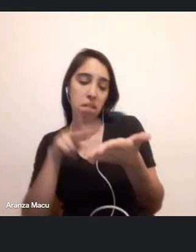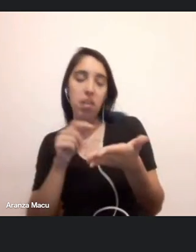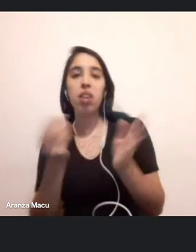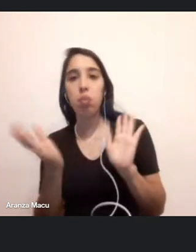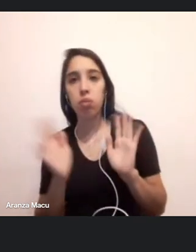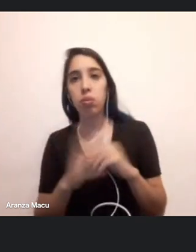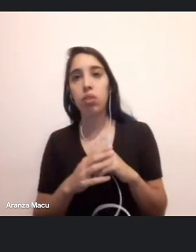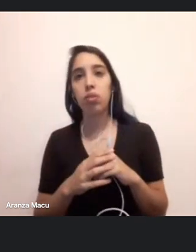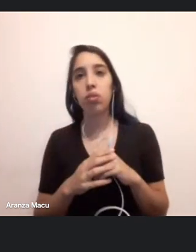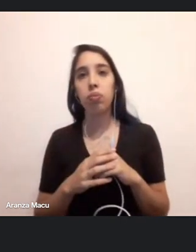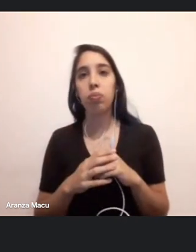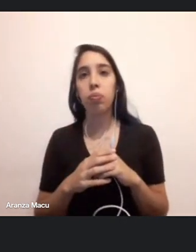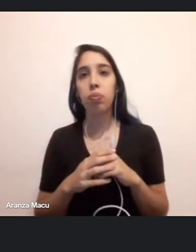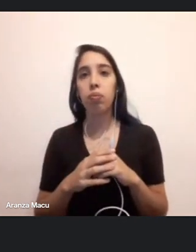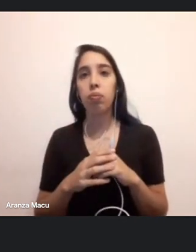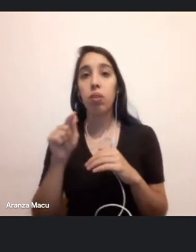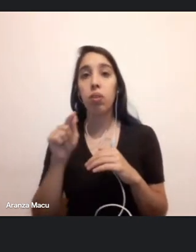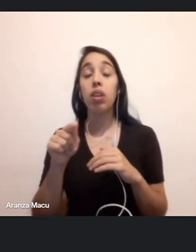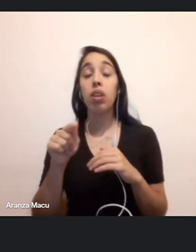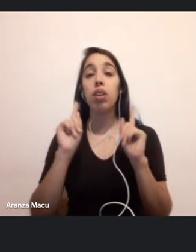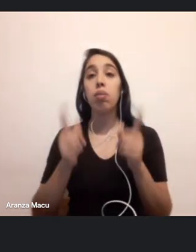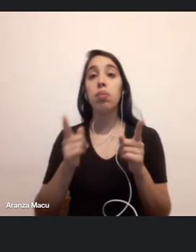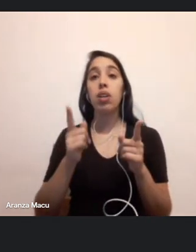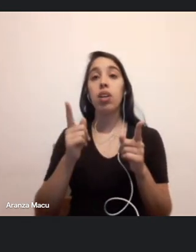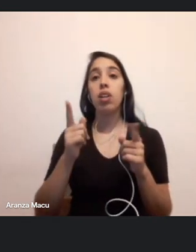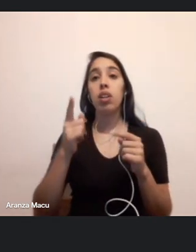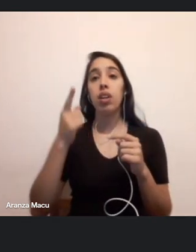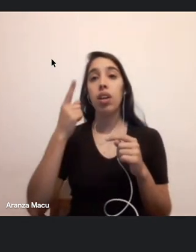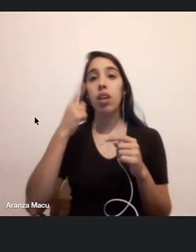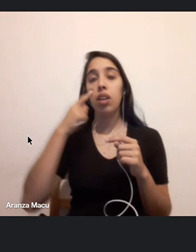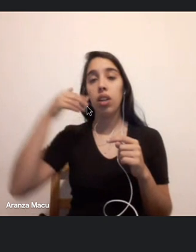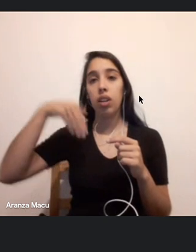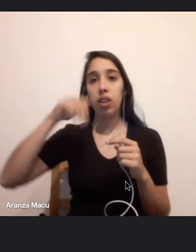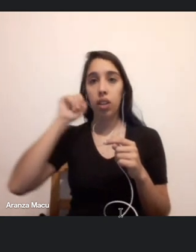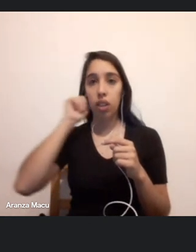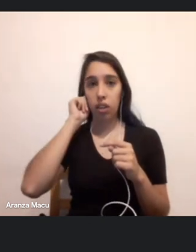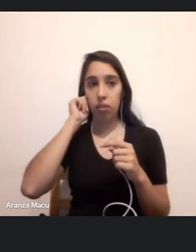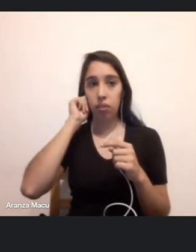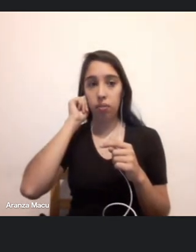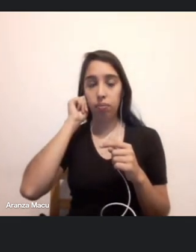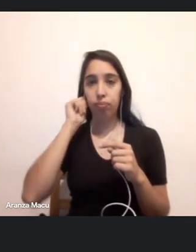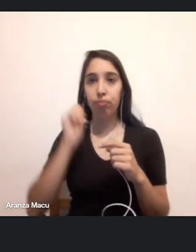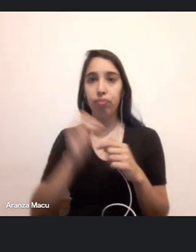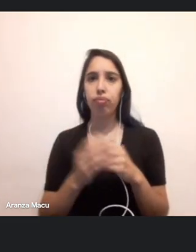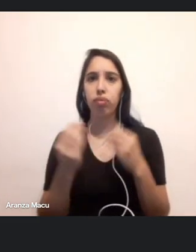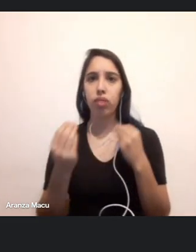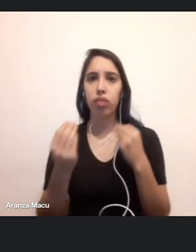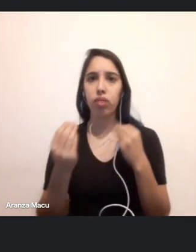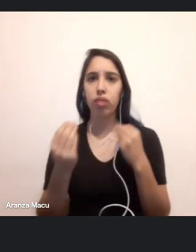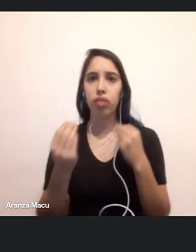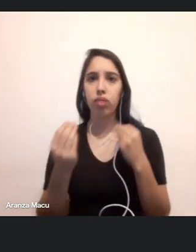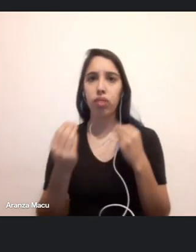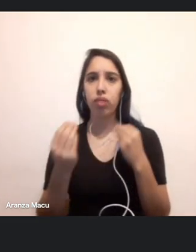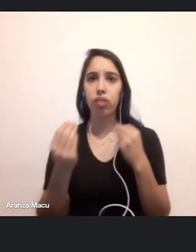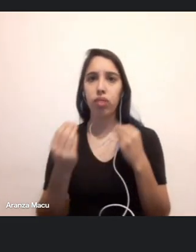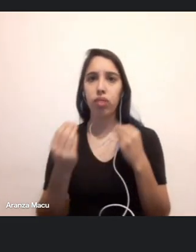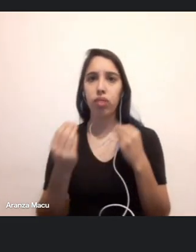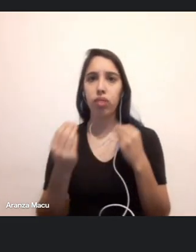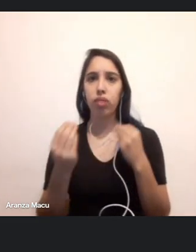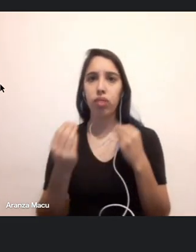los casos de ing, que puede ser un sustantivo núcleo, puede ser